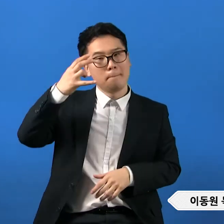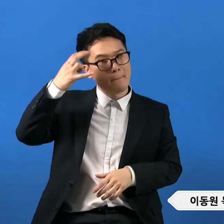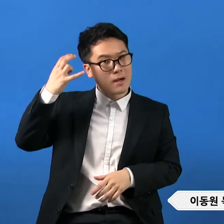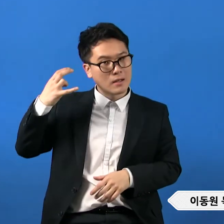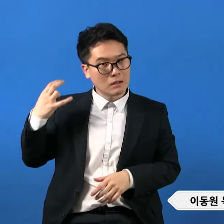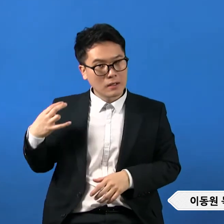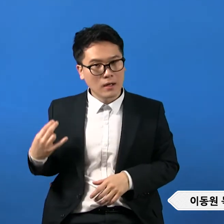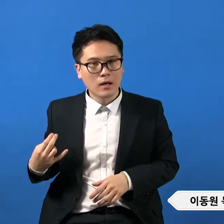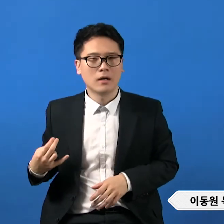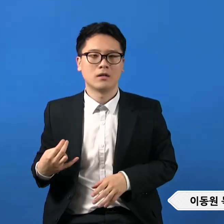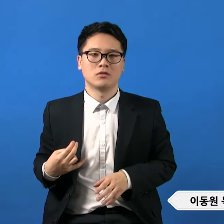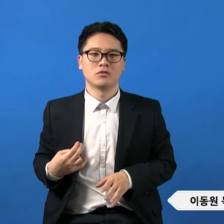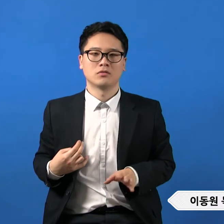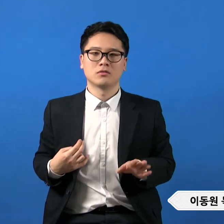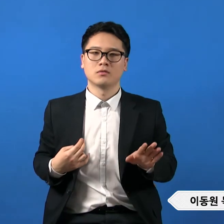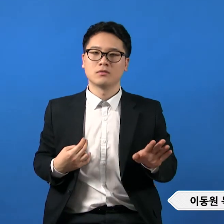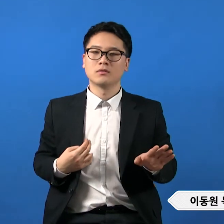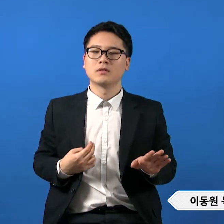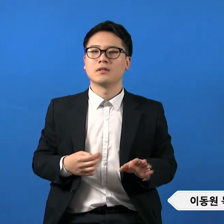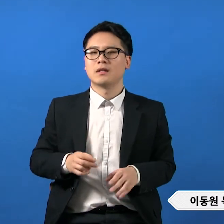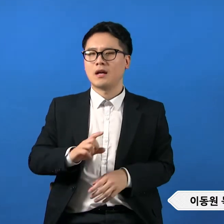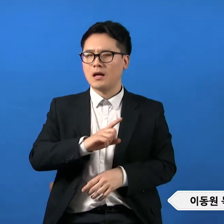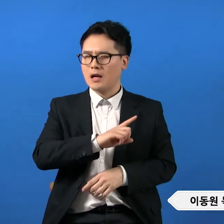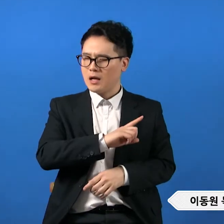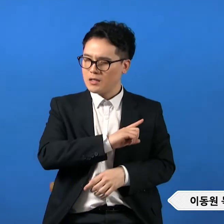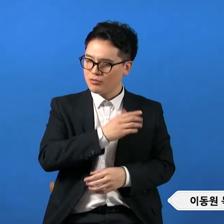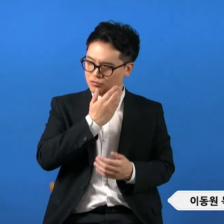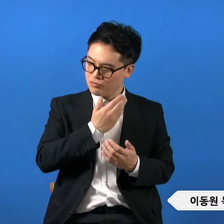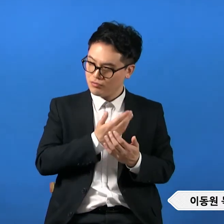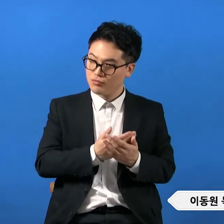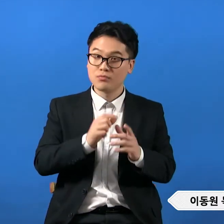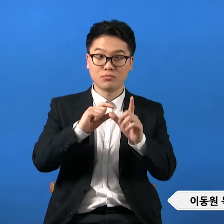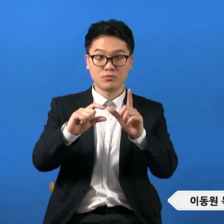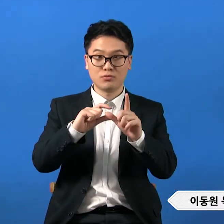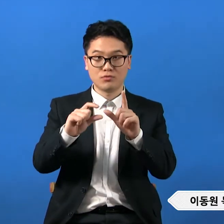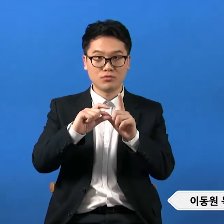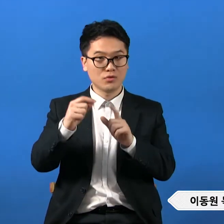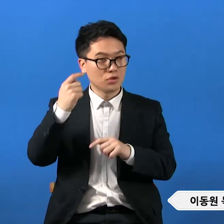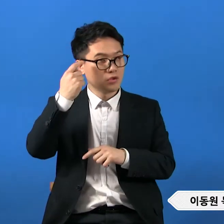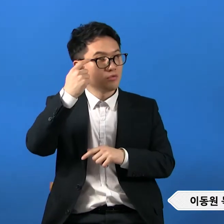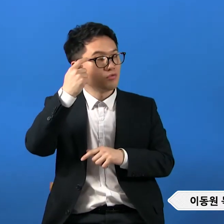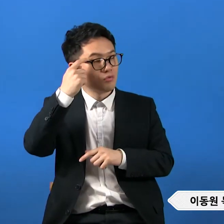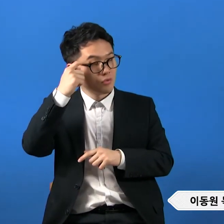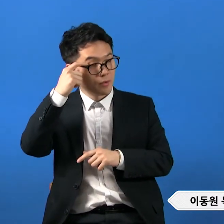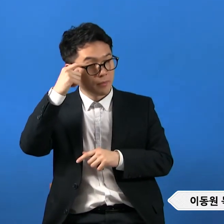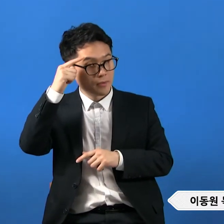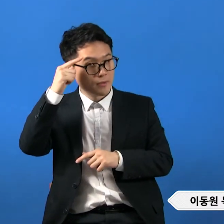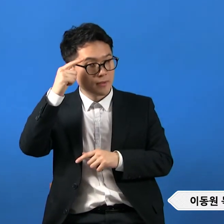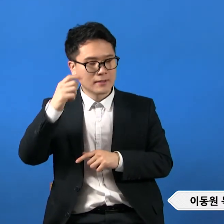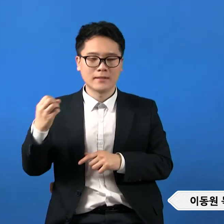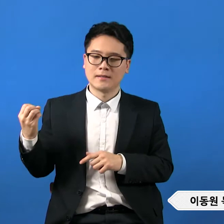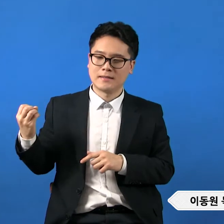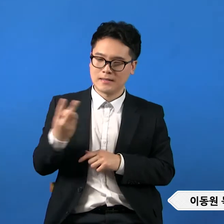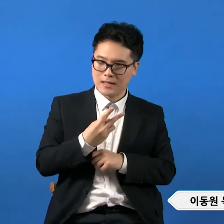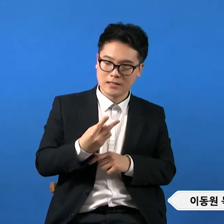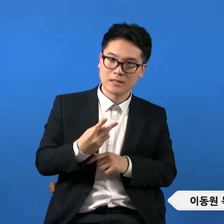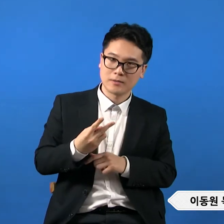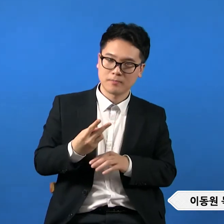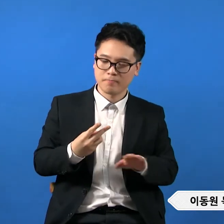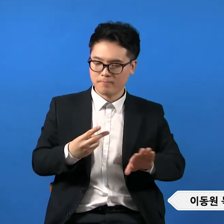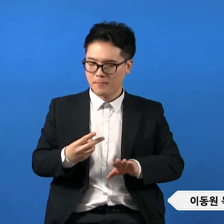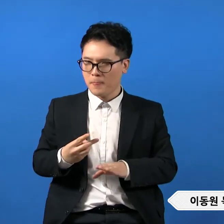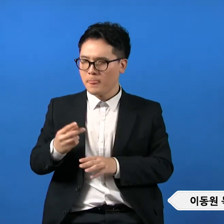마리아의 가장 민감한 부분, 그 눈꺼풀, 그것을 다시